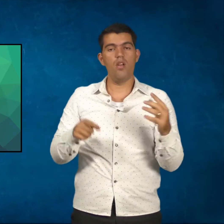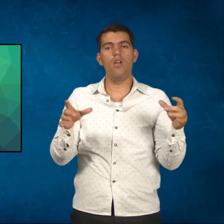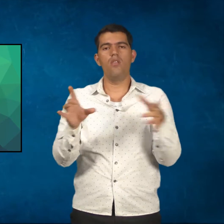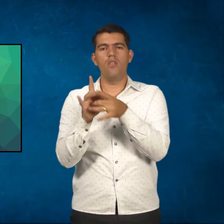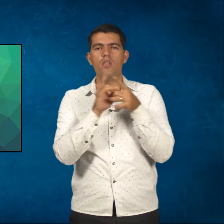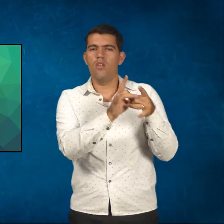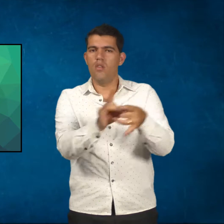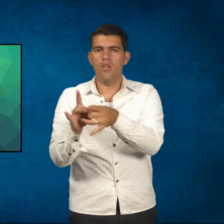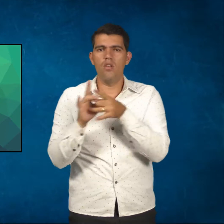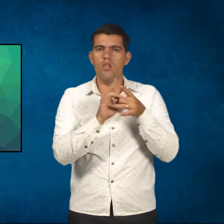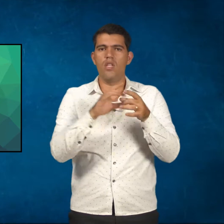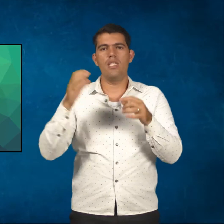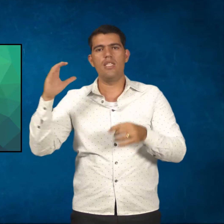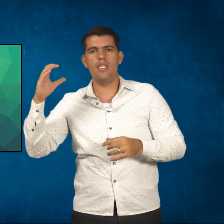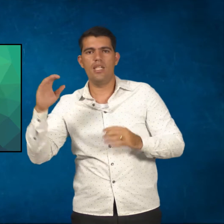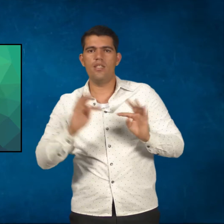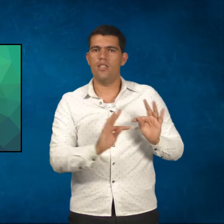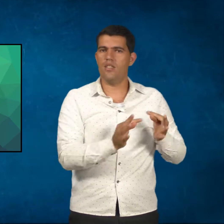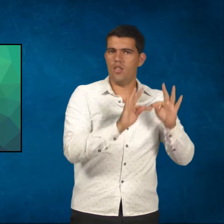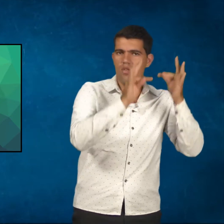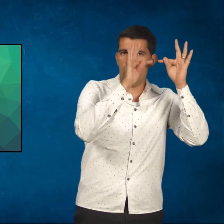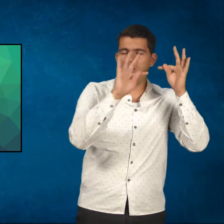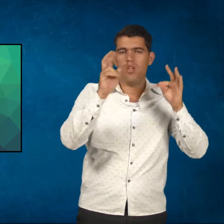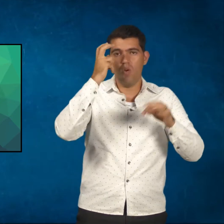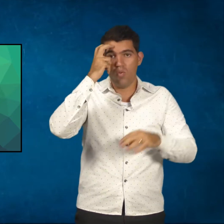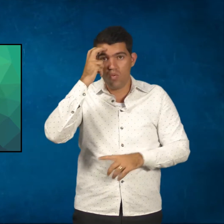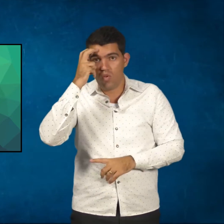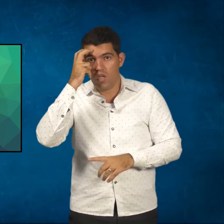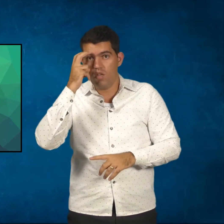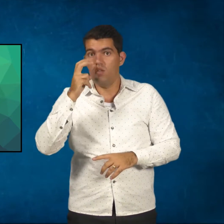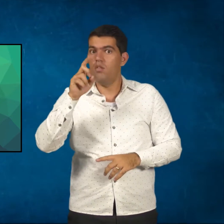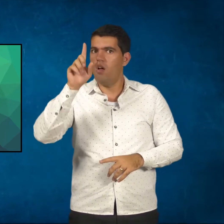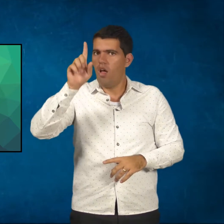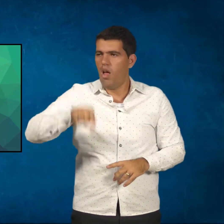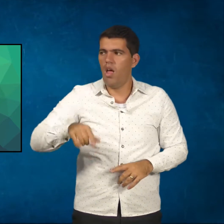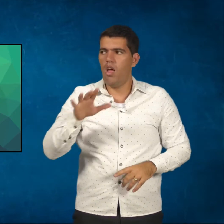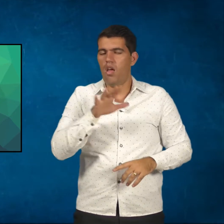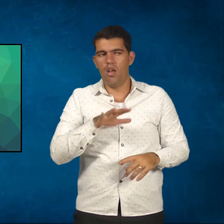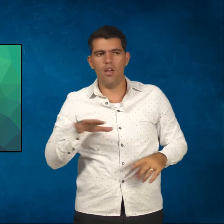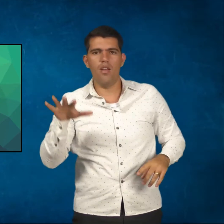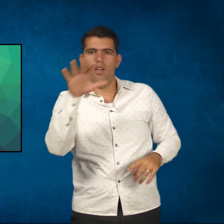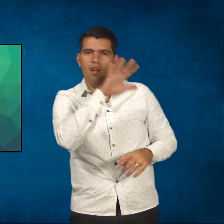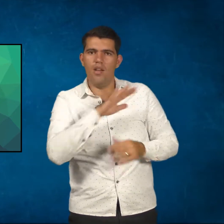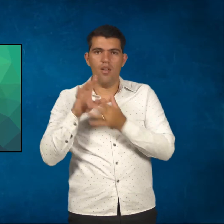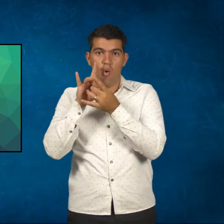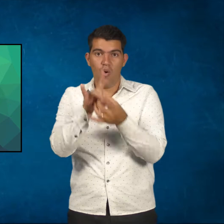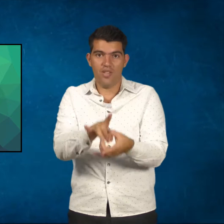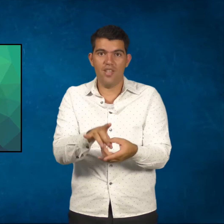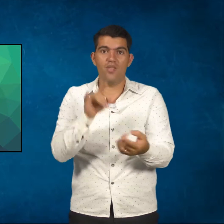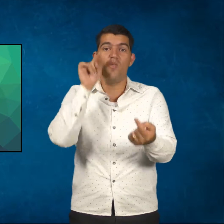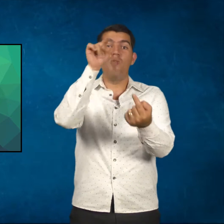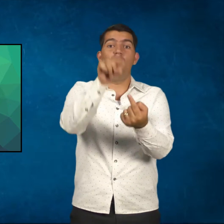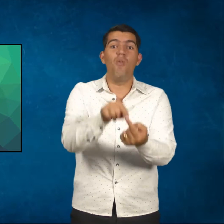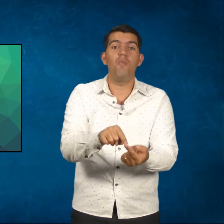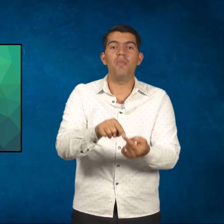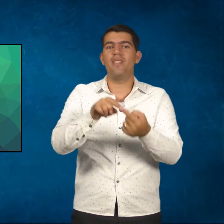ciência, tecnologia e cultura, que são consideradas, nesse contexto, como